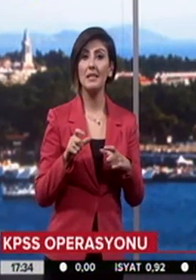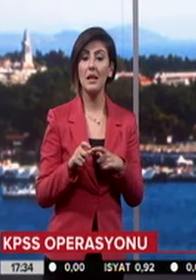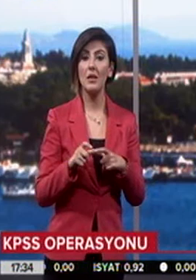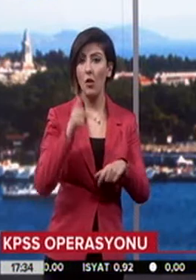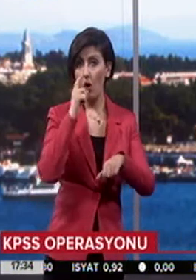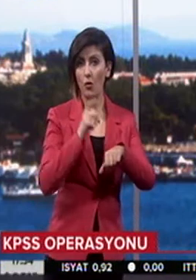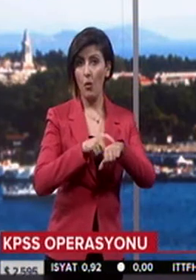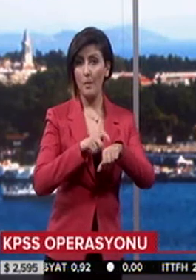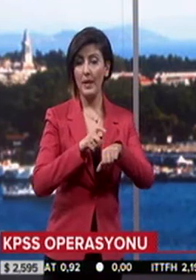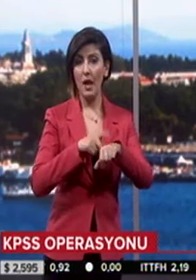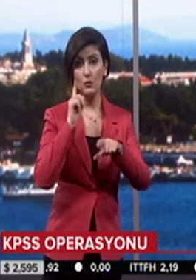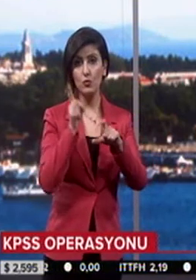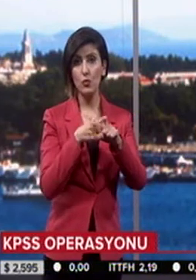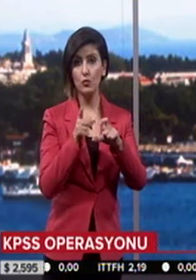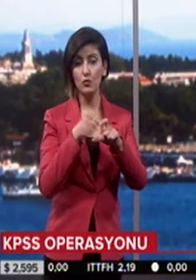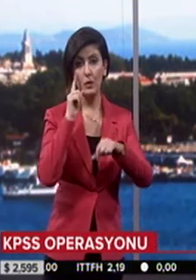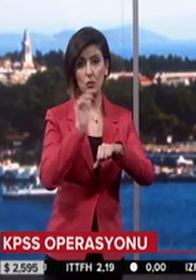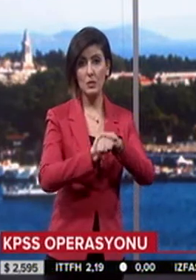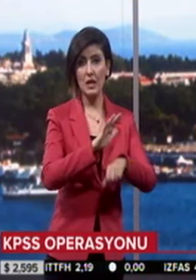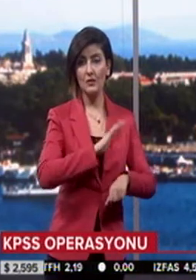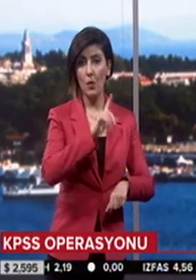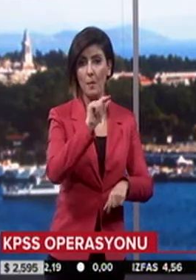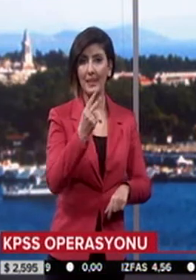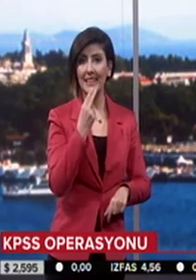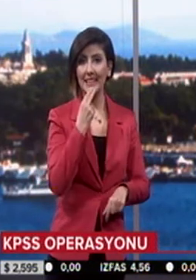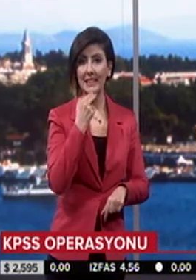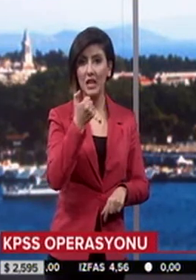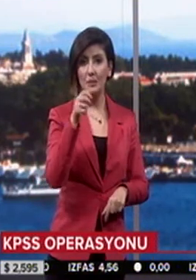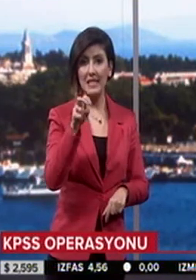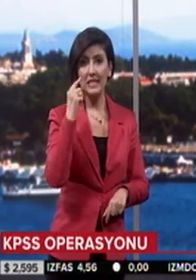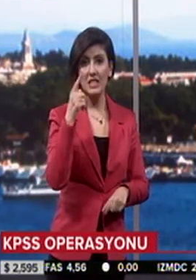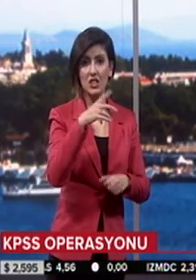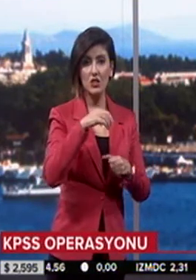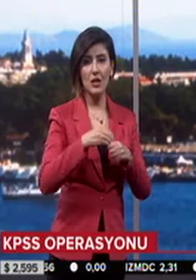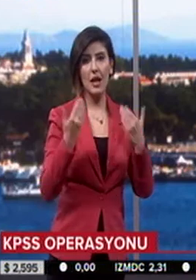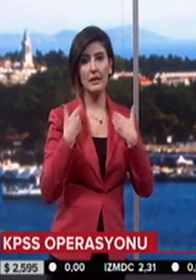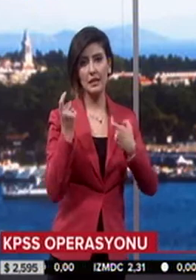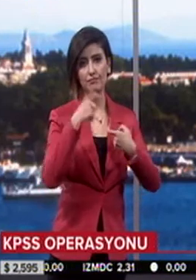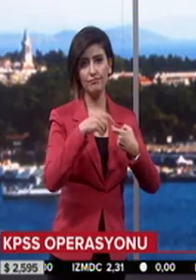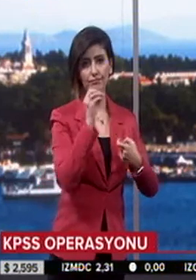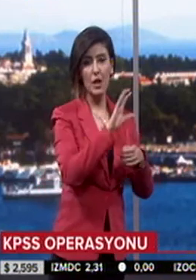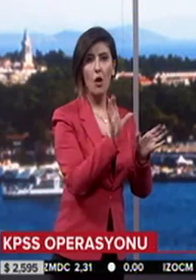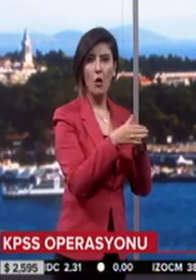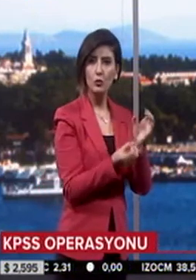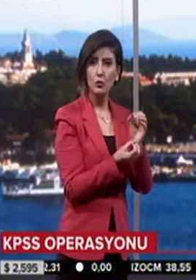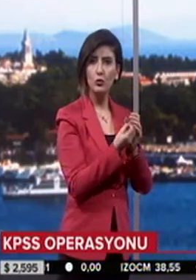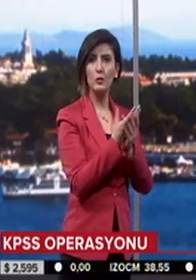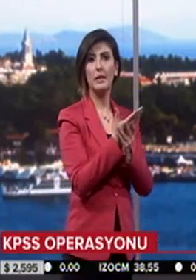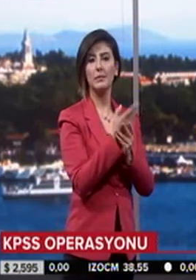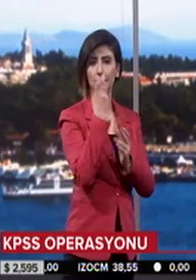kopya soruşturmasında gözaltında bulunan 11 kadın 68 kişi adliyeye sevk edildi. Örgüt kurmak, nitelikli